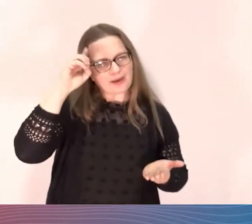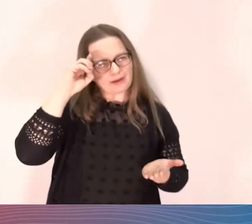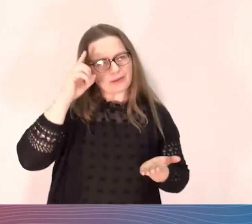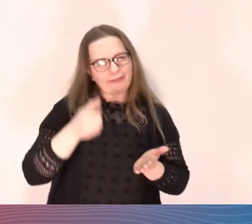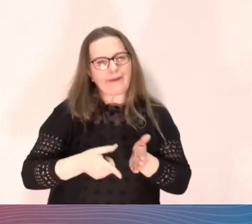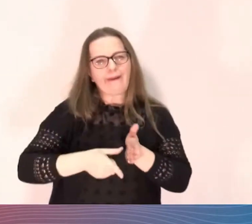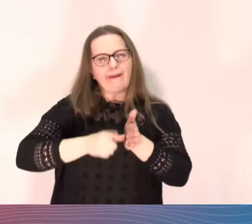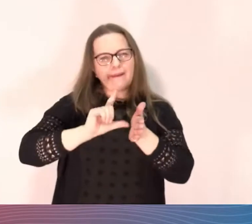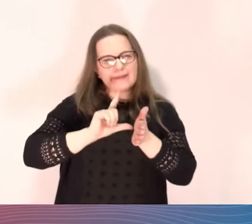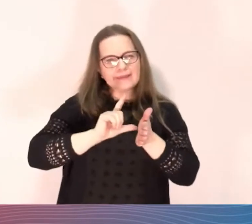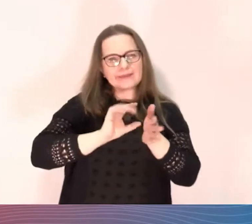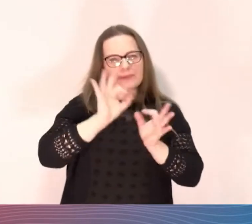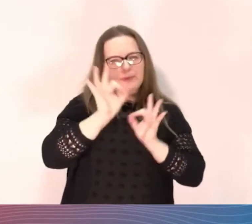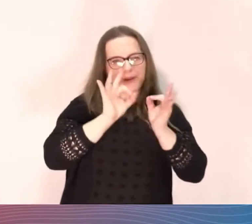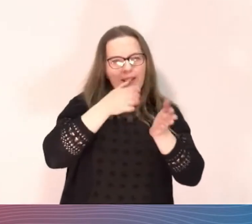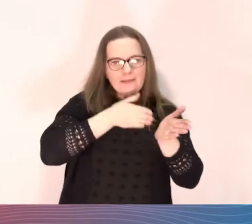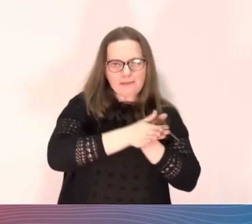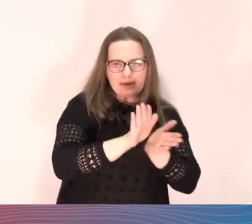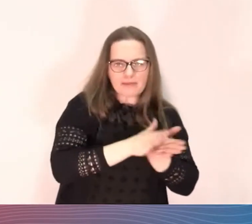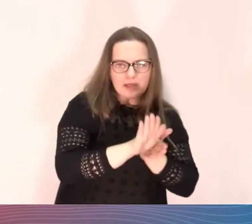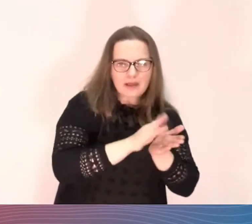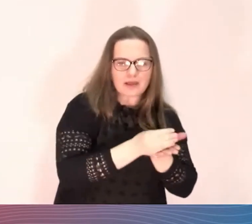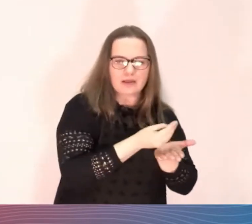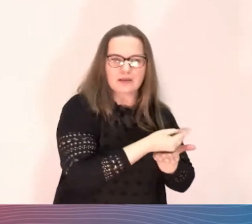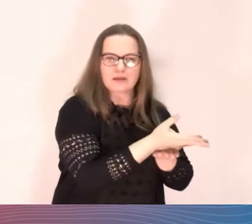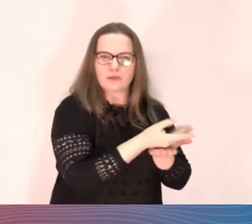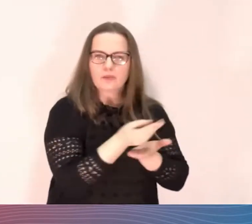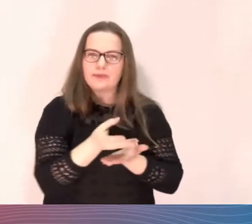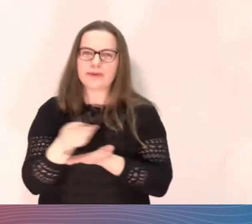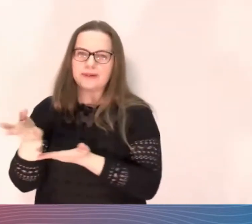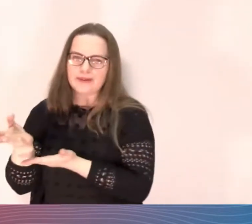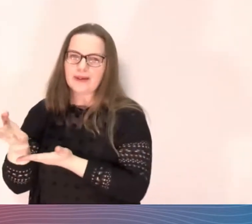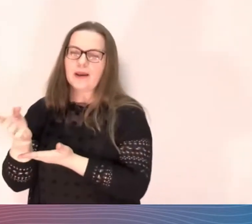e a necessidade dos filhos de Deus.